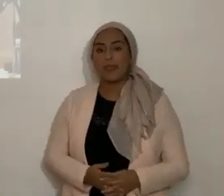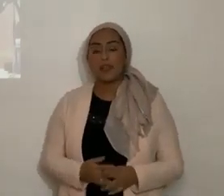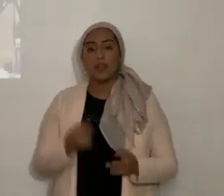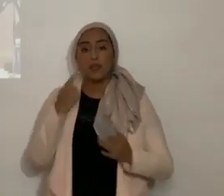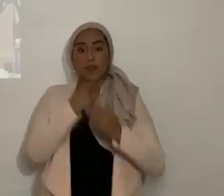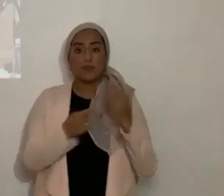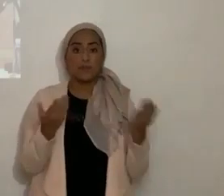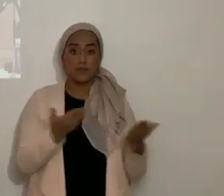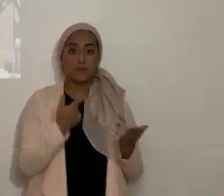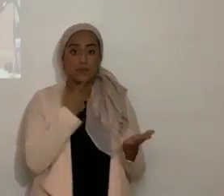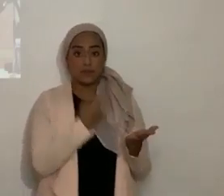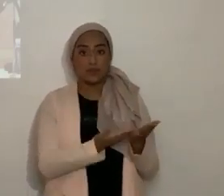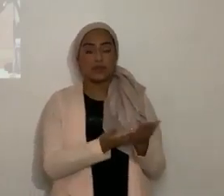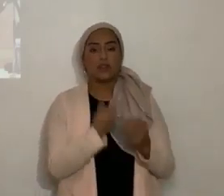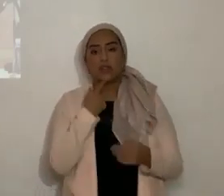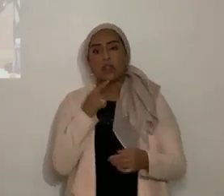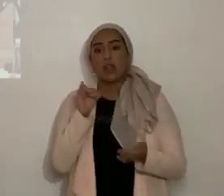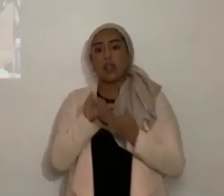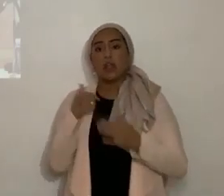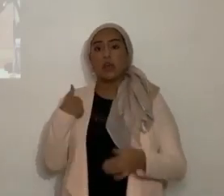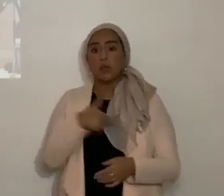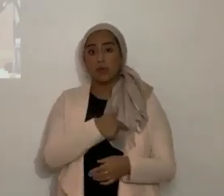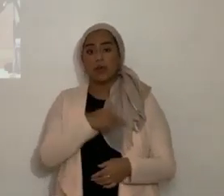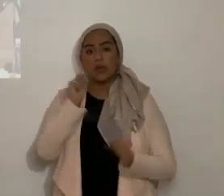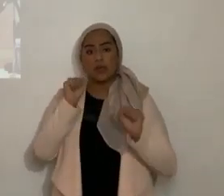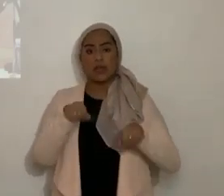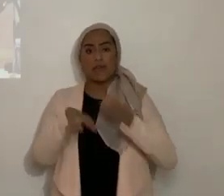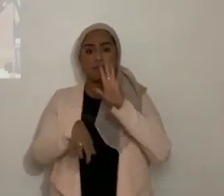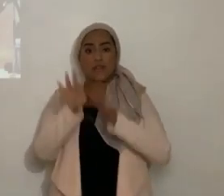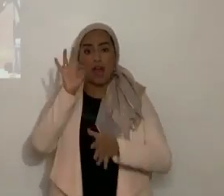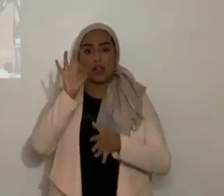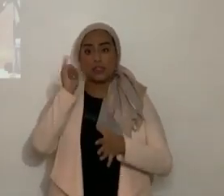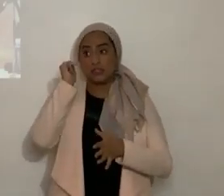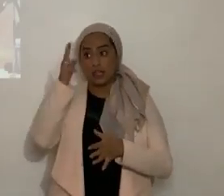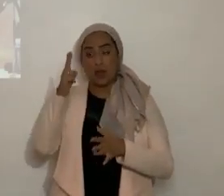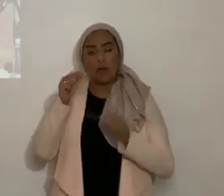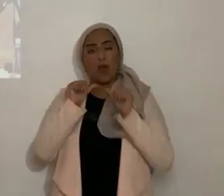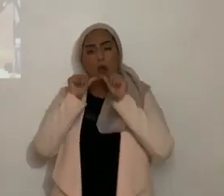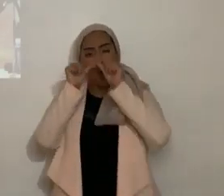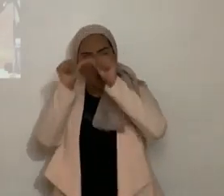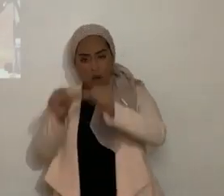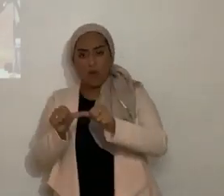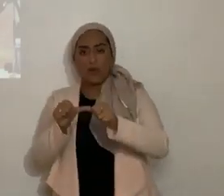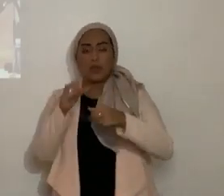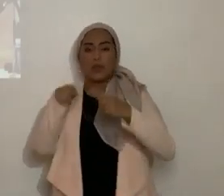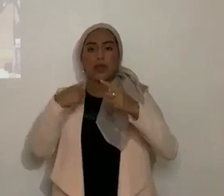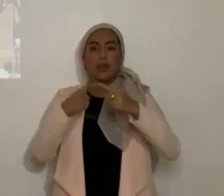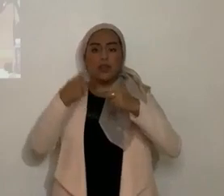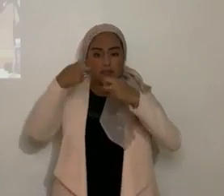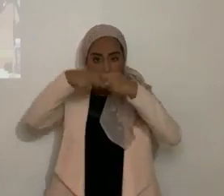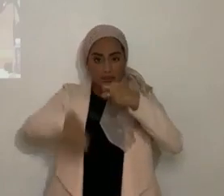Lo que dice aquí es que nosotros podemos encontrar a Yahweh siempre